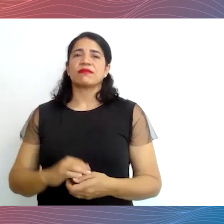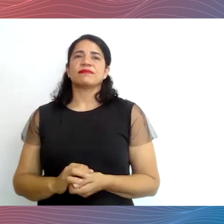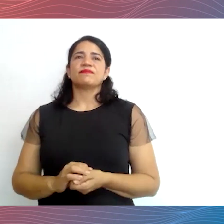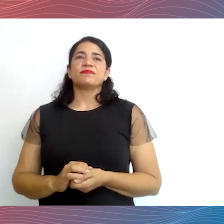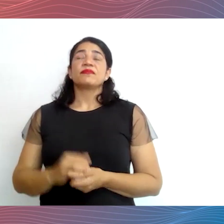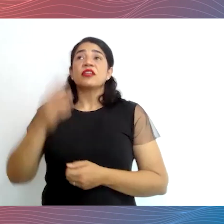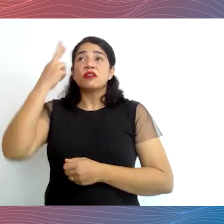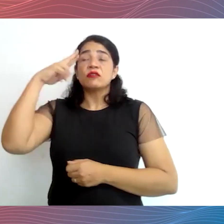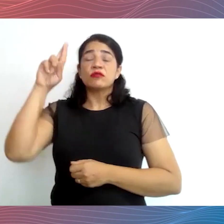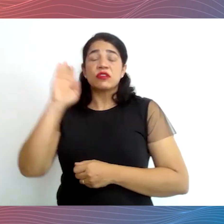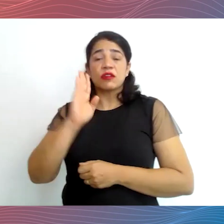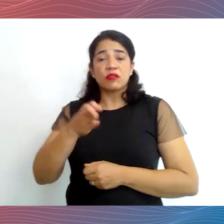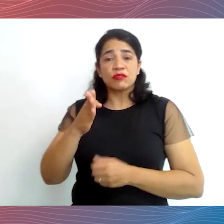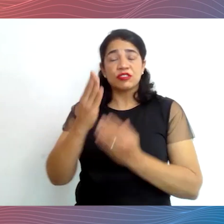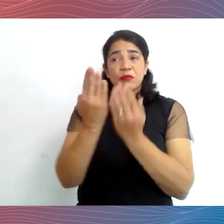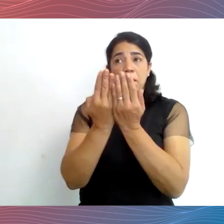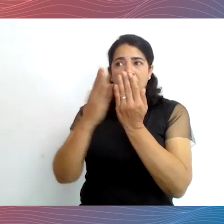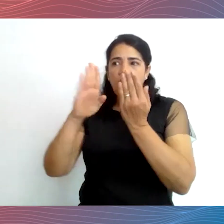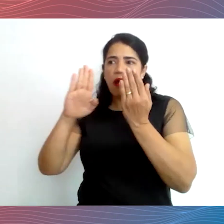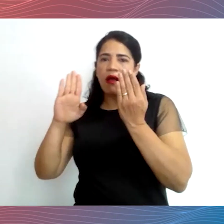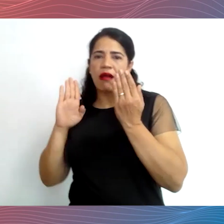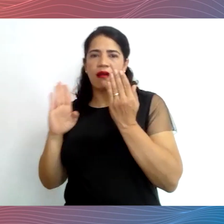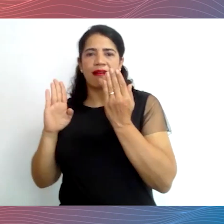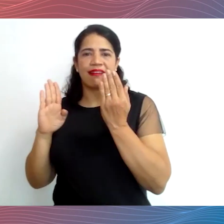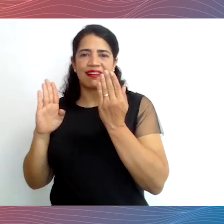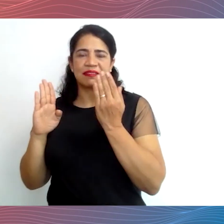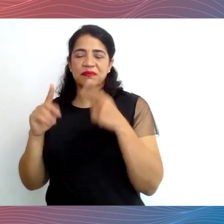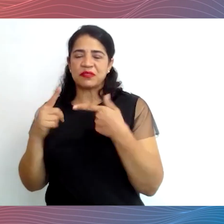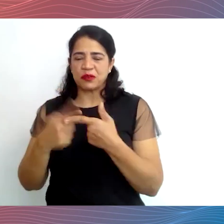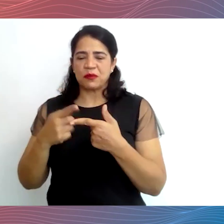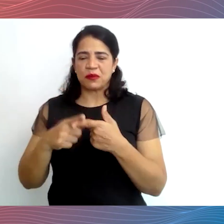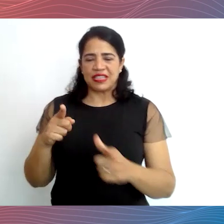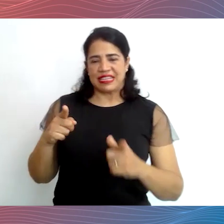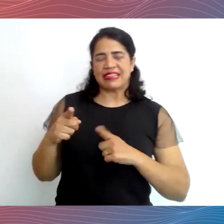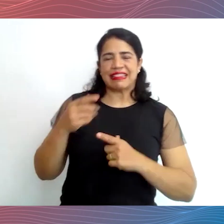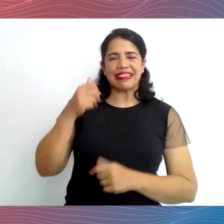Há uma pastora que morou 4 anos lá